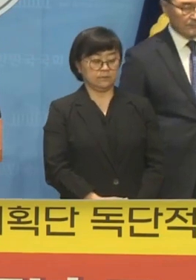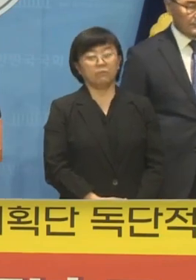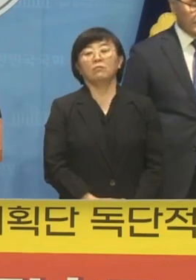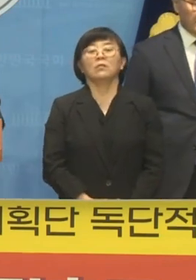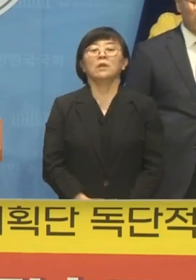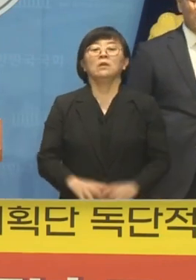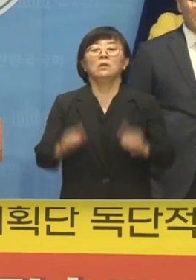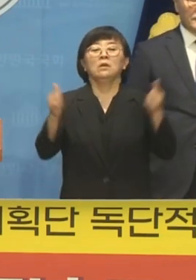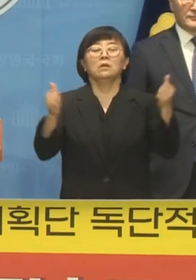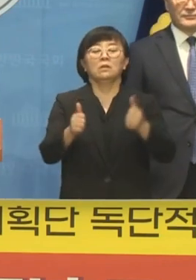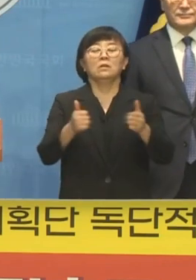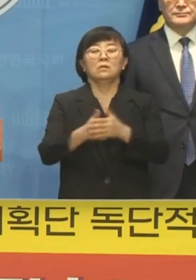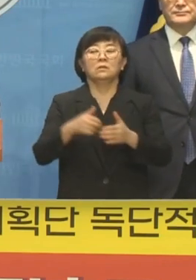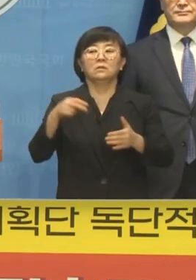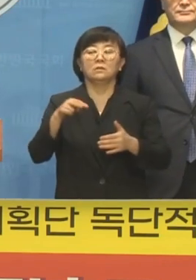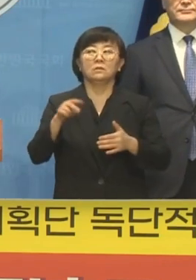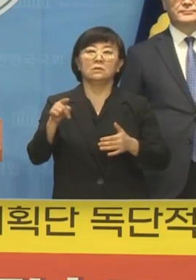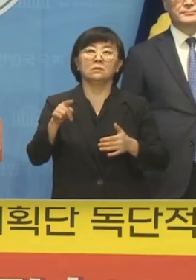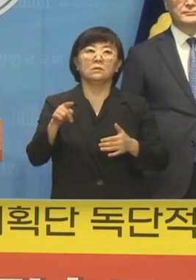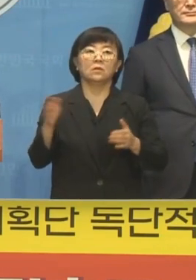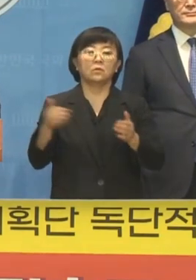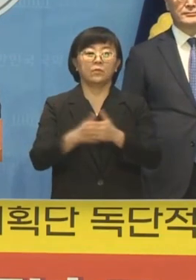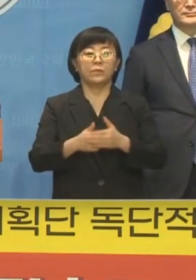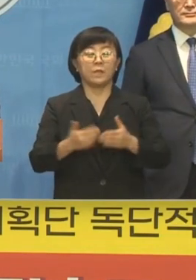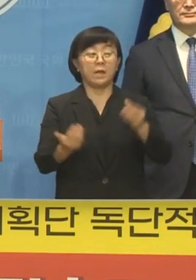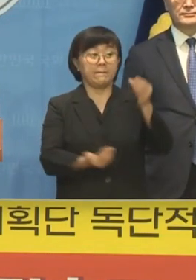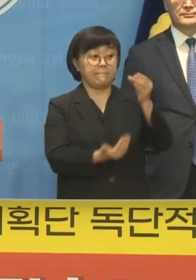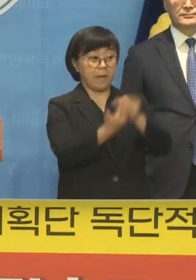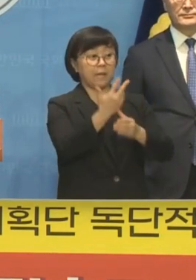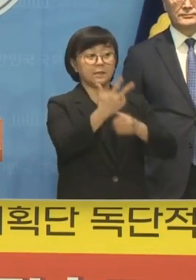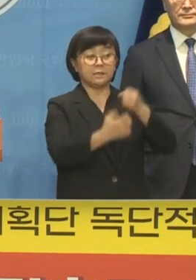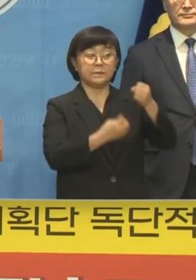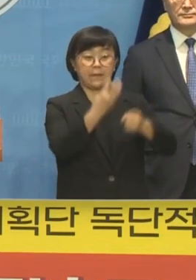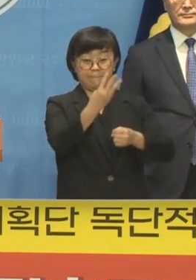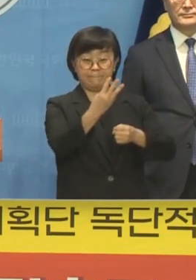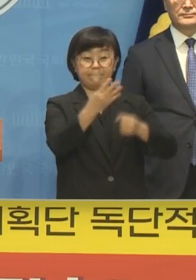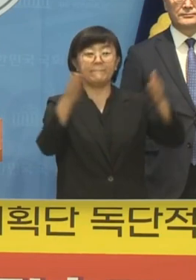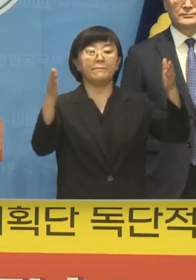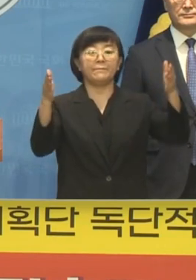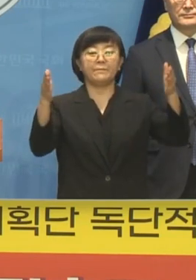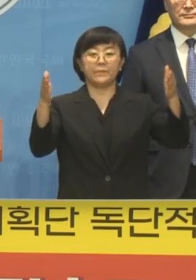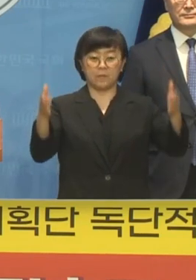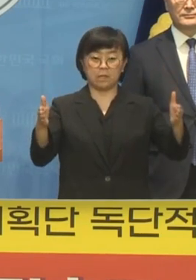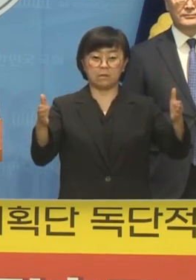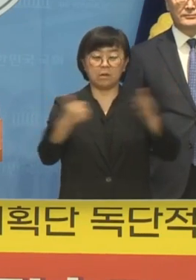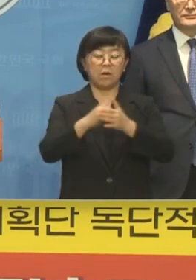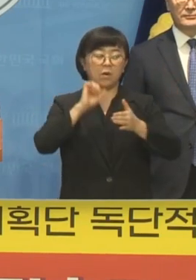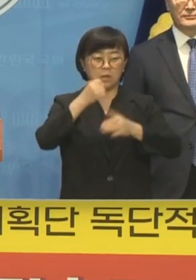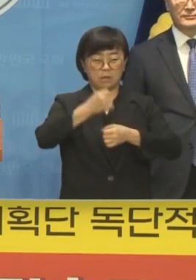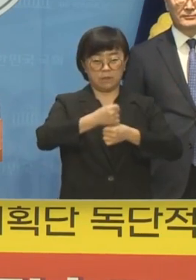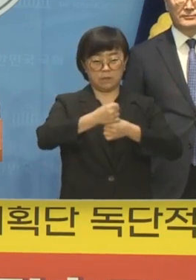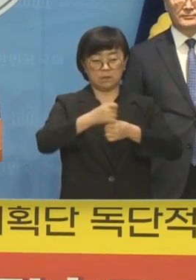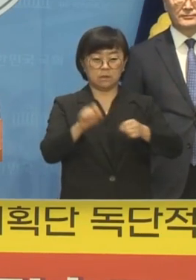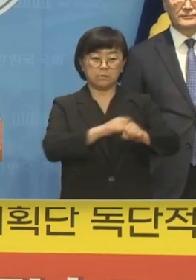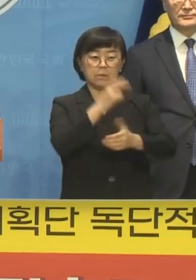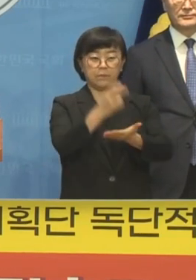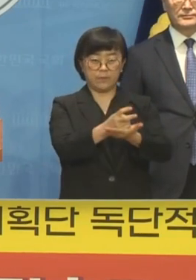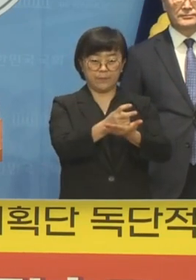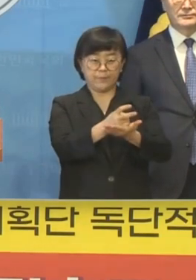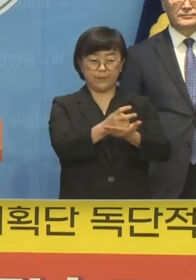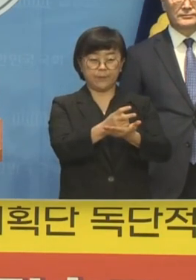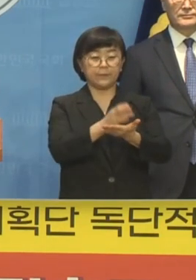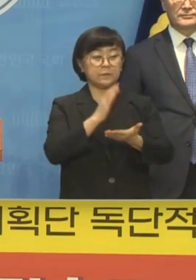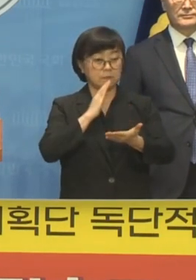예, 국회의원 서동용입니다. 사건 발생한 지 73년 만에 어렵게 만들어진